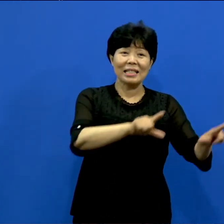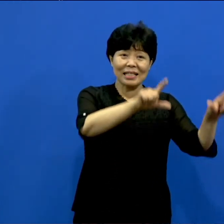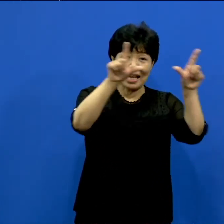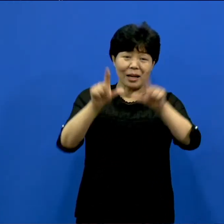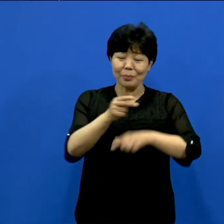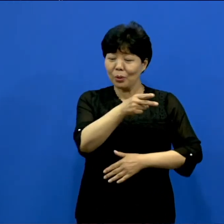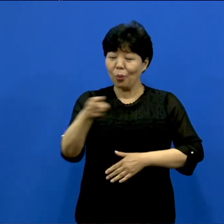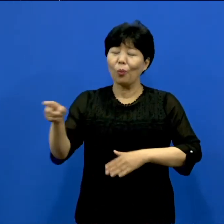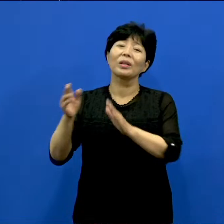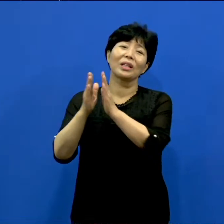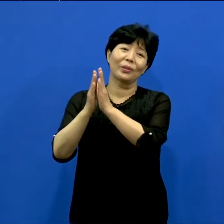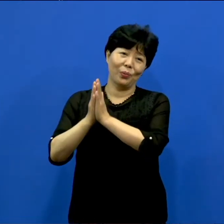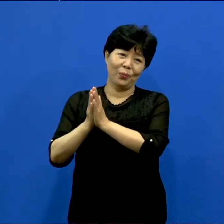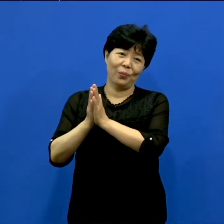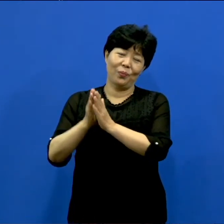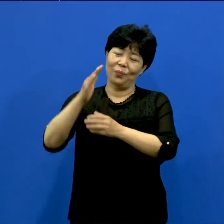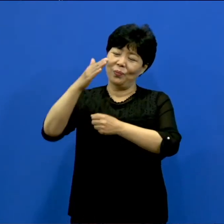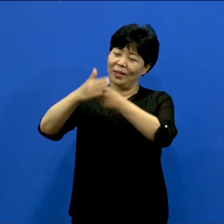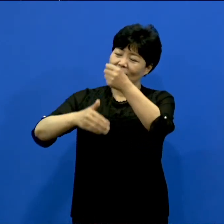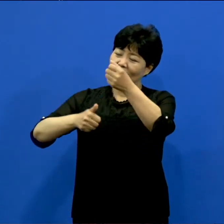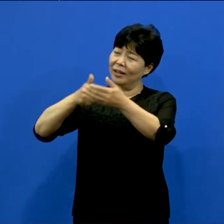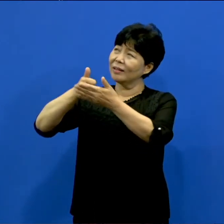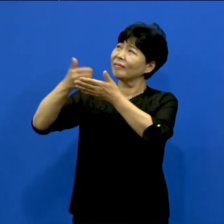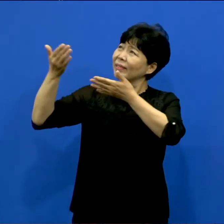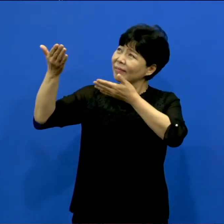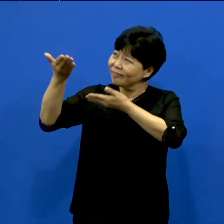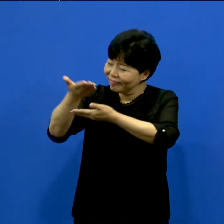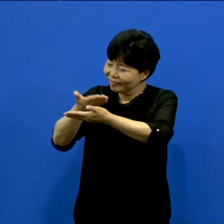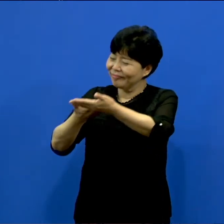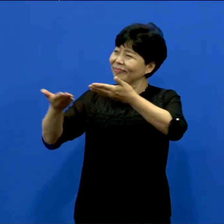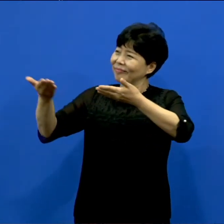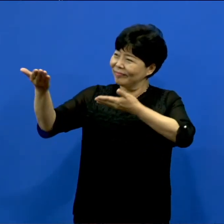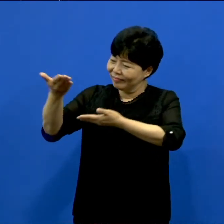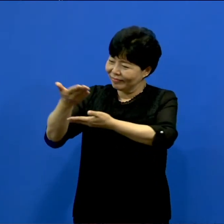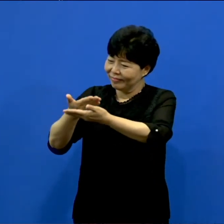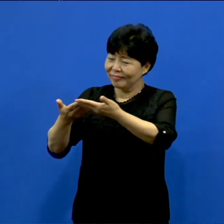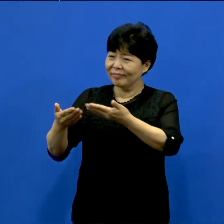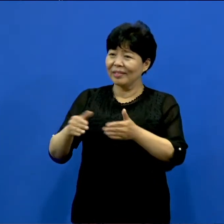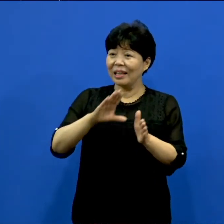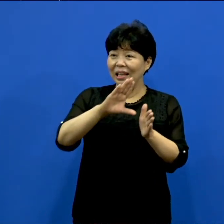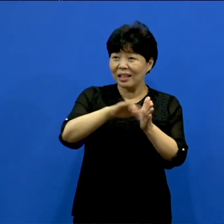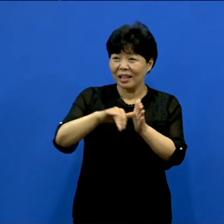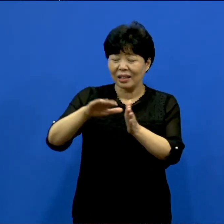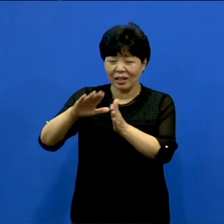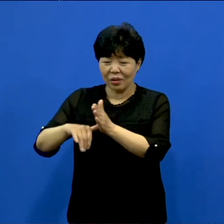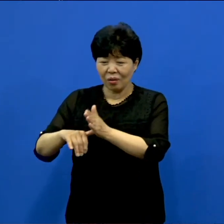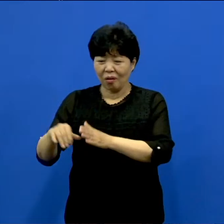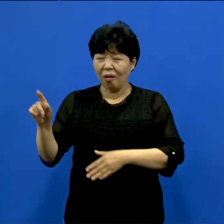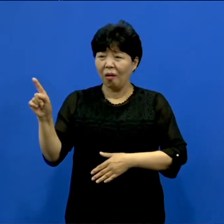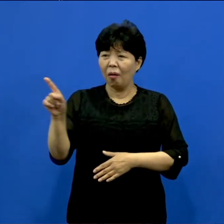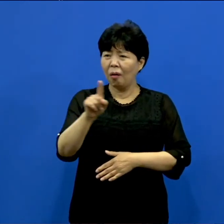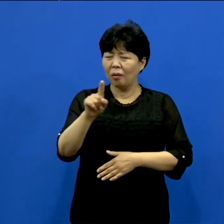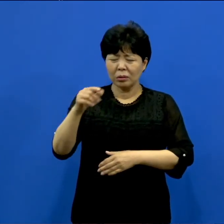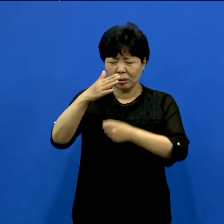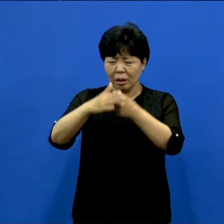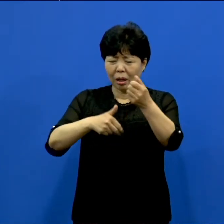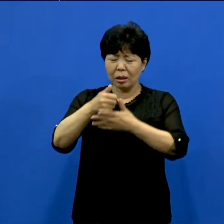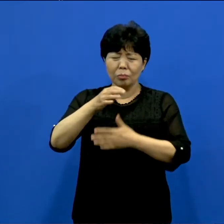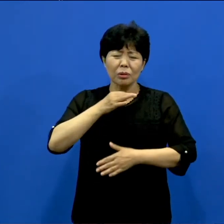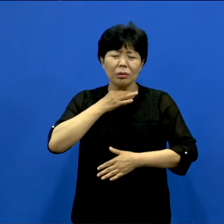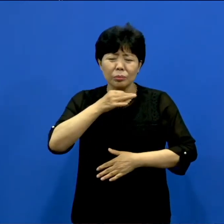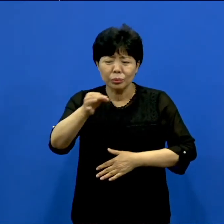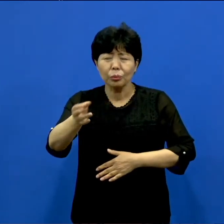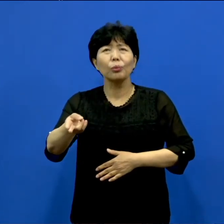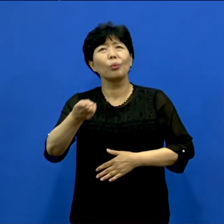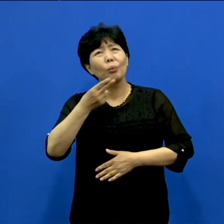기도가 되게 하고, 하나님과 교감을 이루게 하고, 그리고 때로는 아무 일도 아무 음성도 들리지 않고 아무 응답도